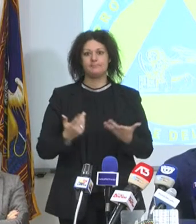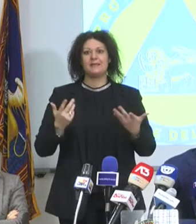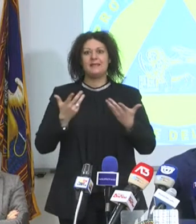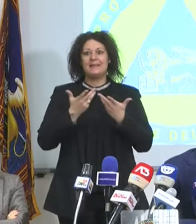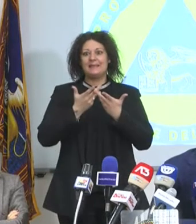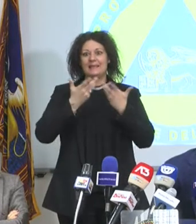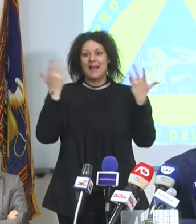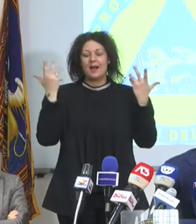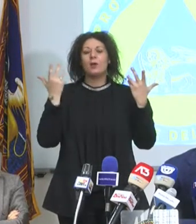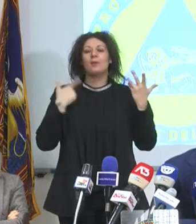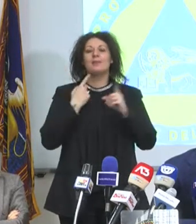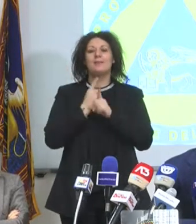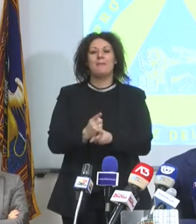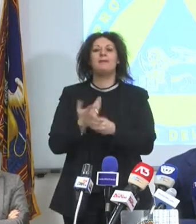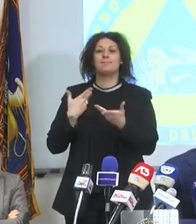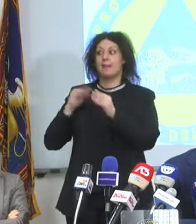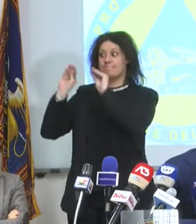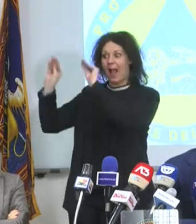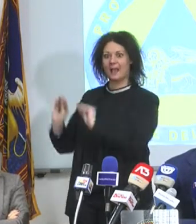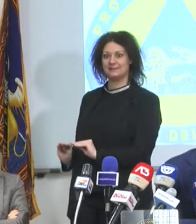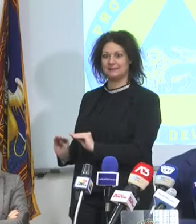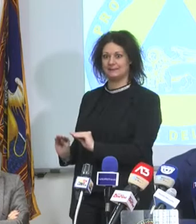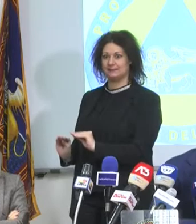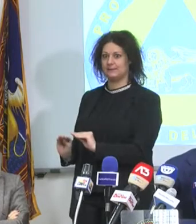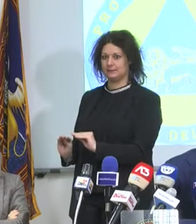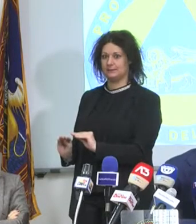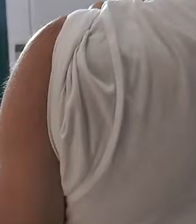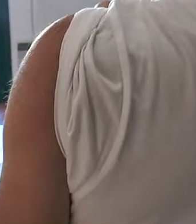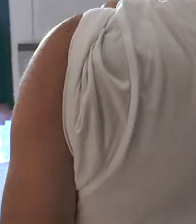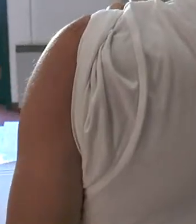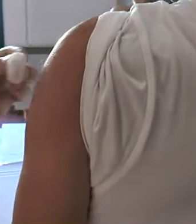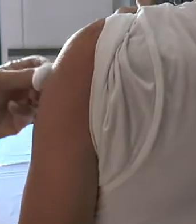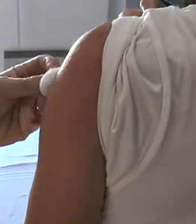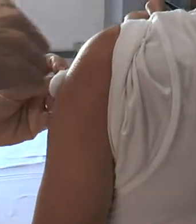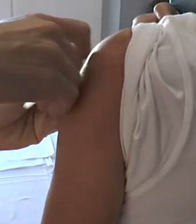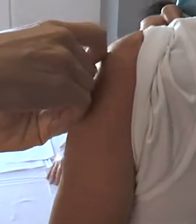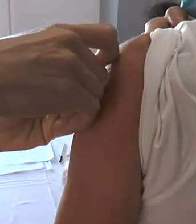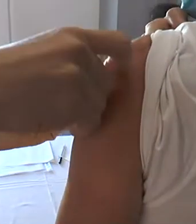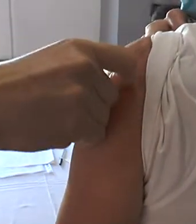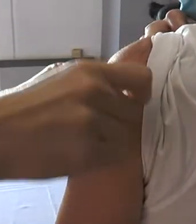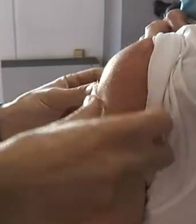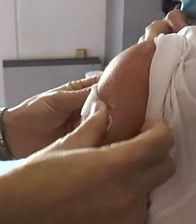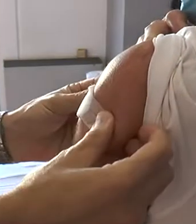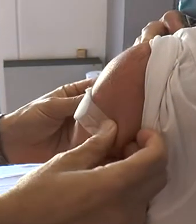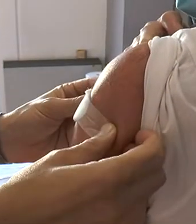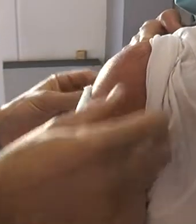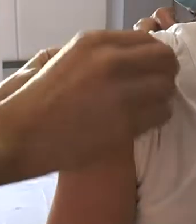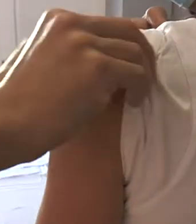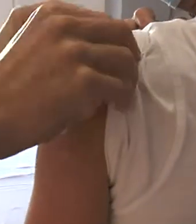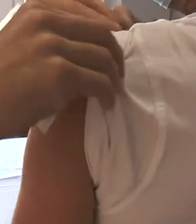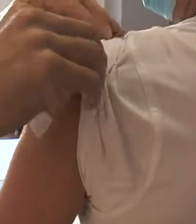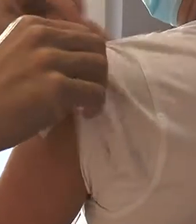per l'estate inizio estate si sia fatto sostanzialmente giro di boa vaccinazioni in veneto arrivata al 96 per cento